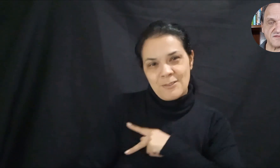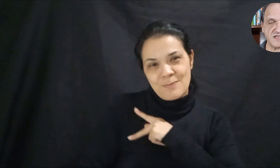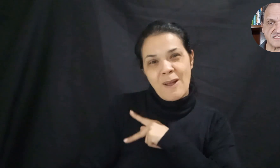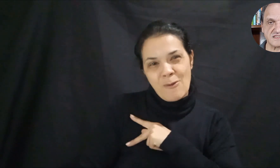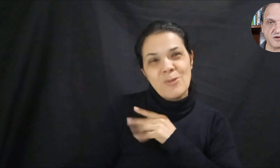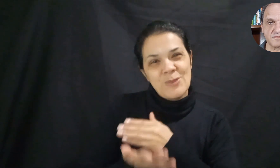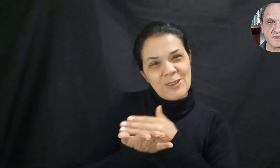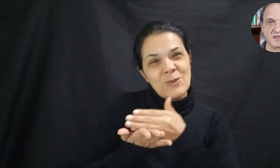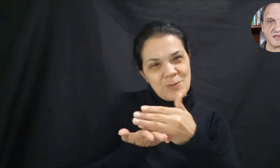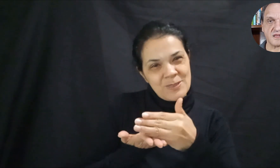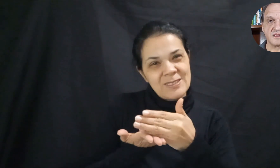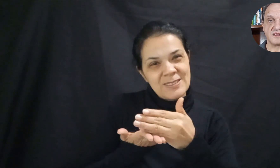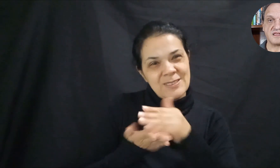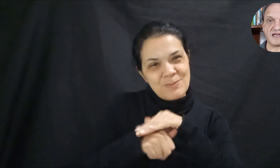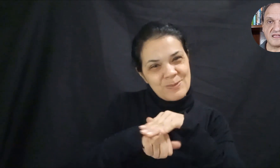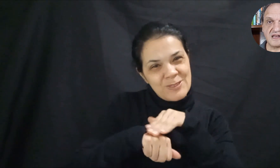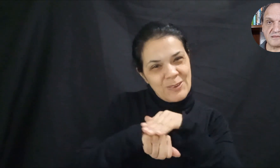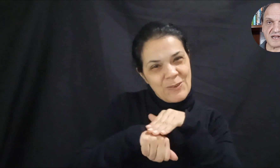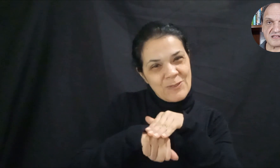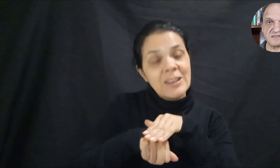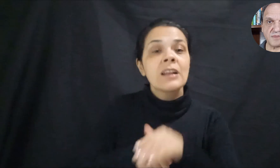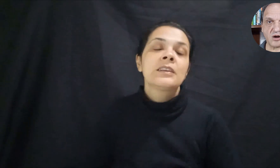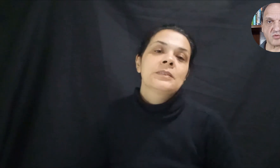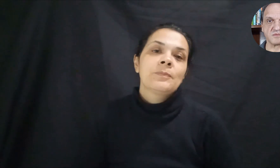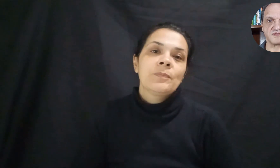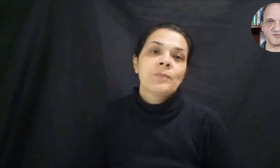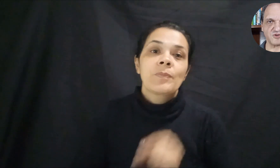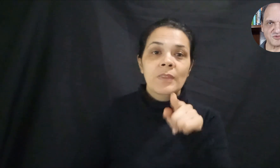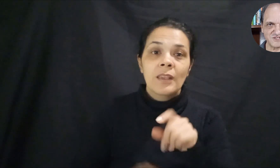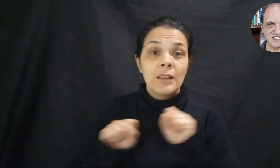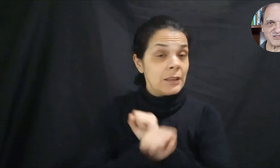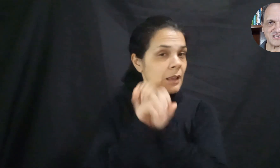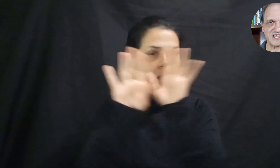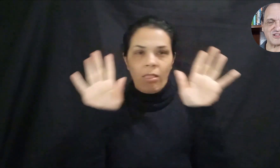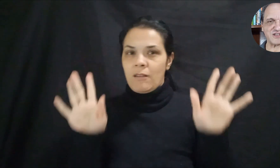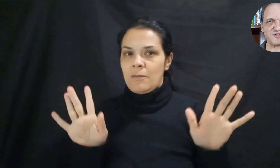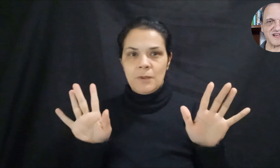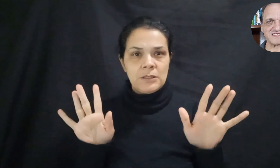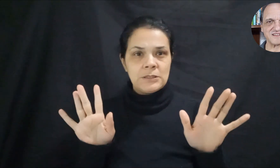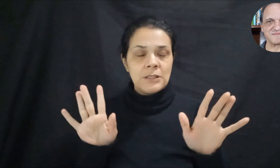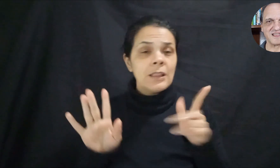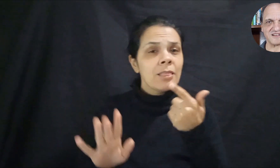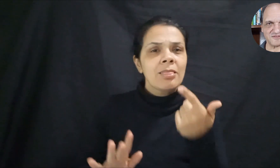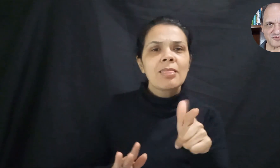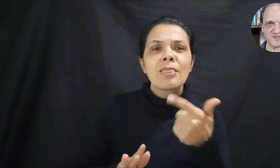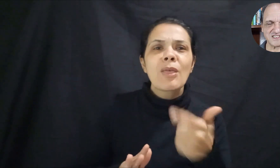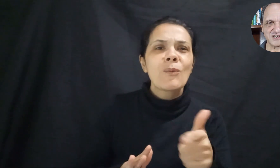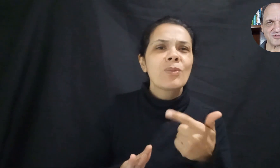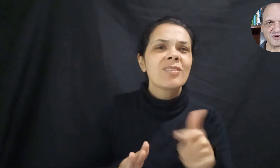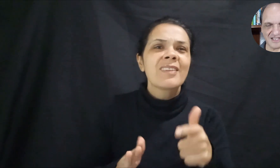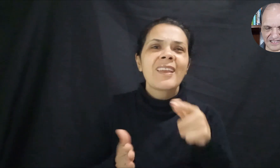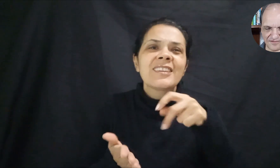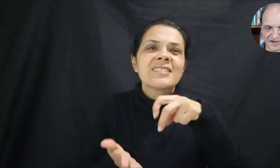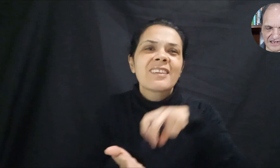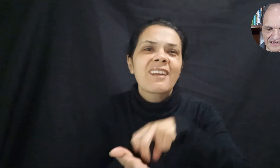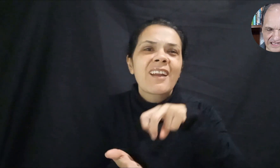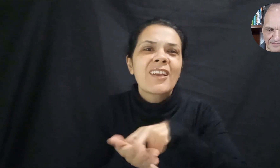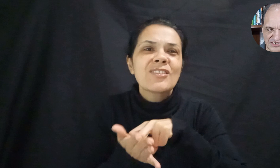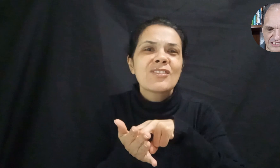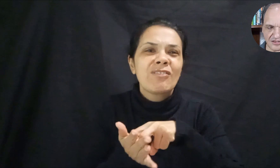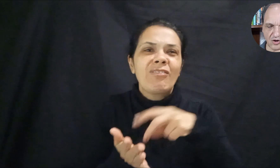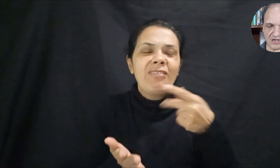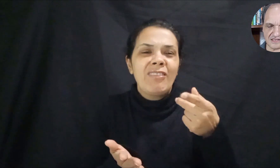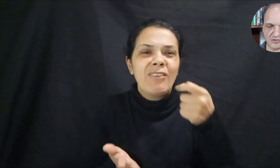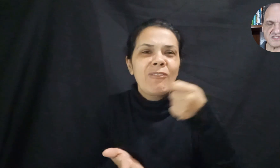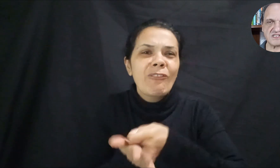essa reflexão, né? E aí lembrar de Paulo, que foi o início aqui da nossa conversa, do versículo, que ele fala